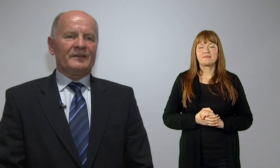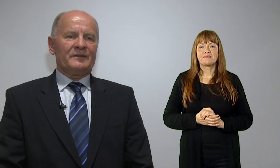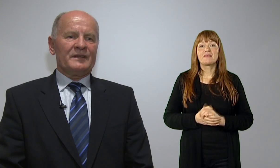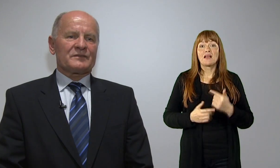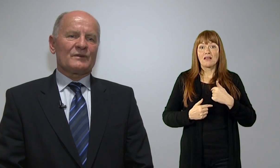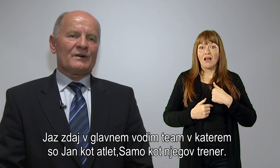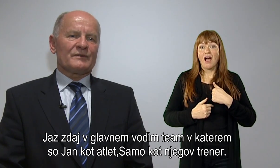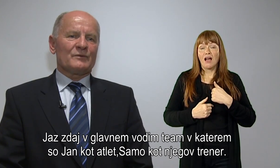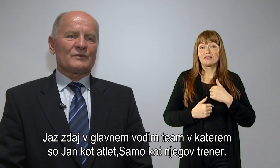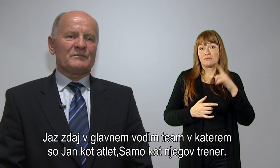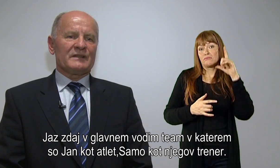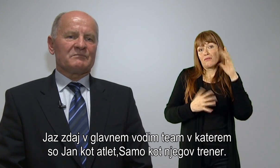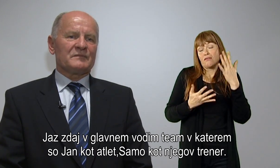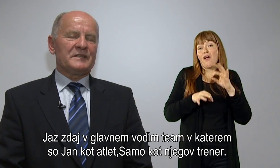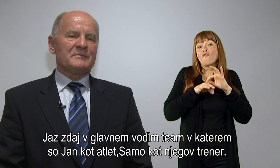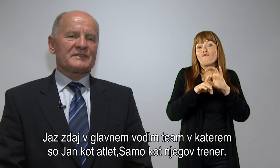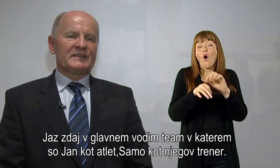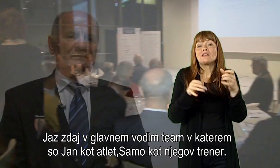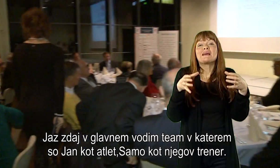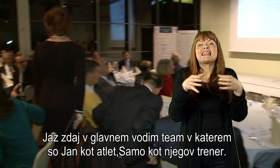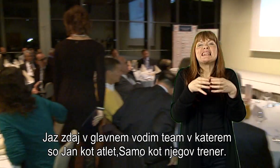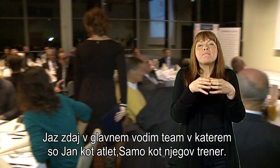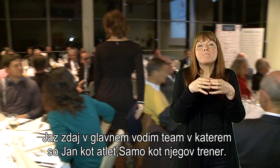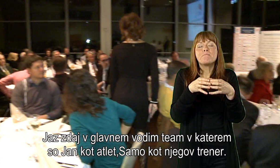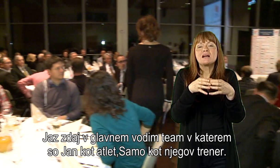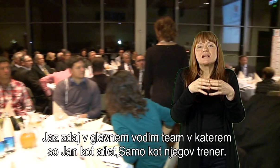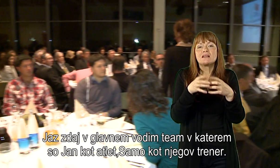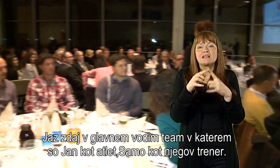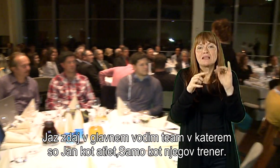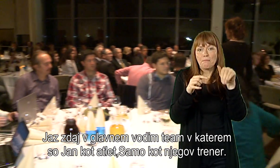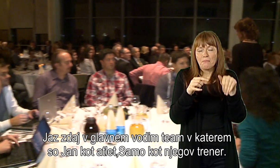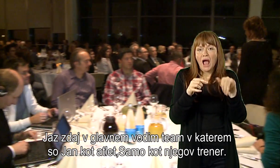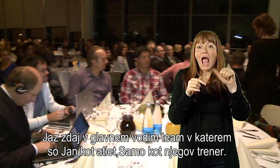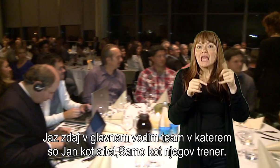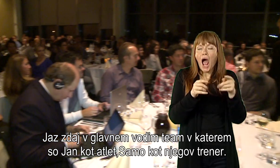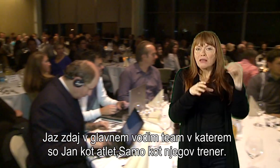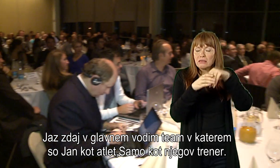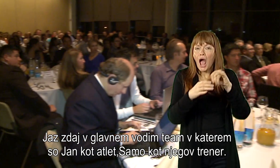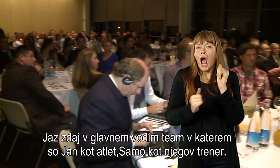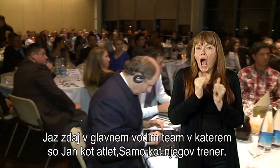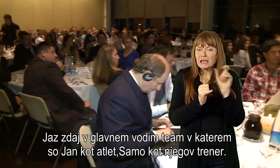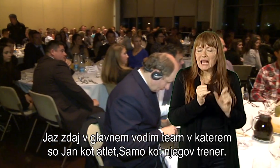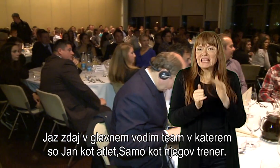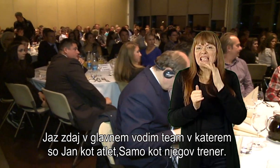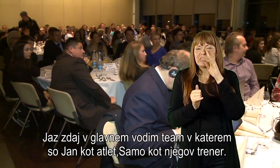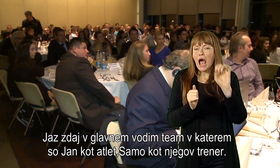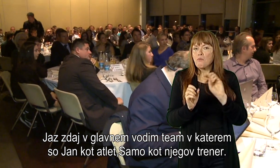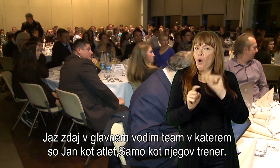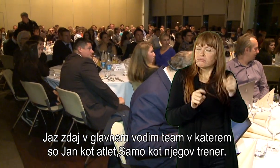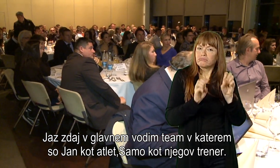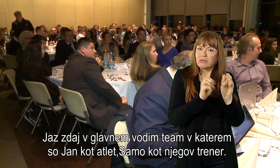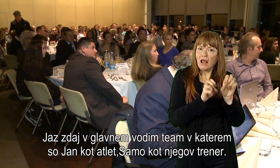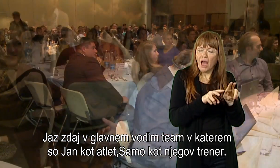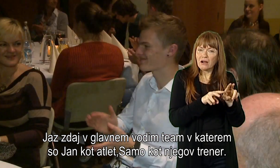Pa jaz v glavnem vodim en tim zdaj, v katerem so Jan kot atlet, Samo kot